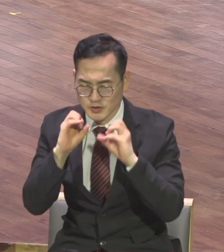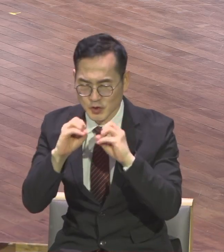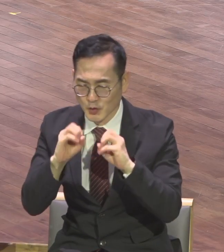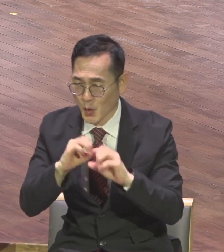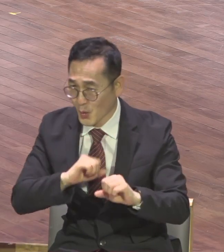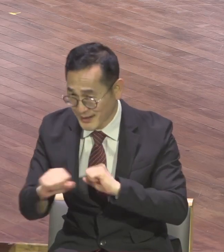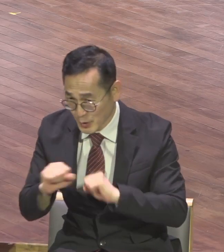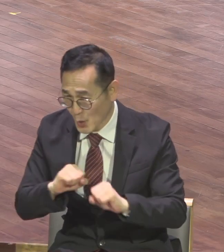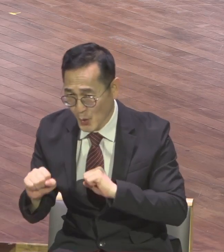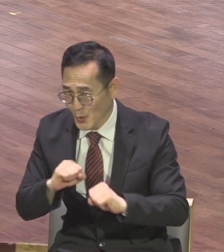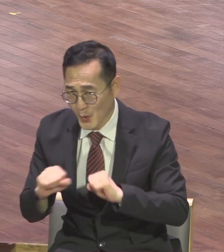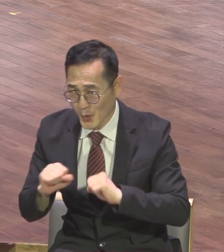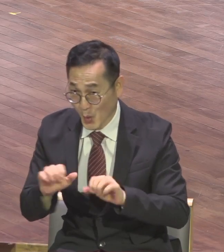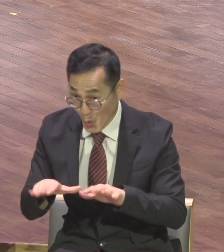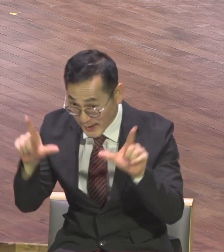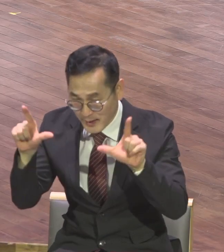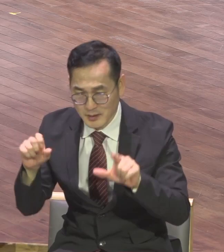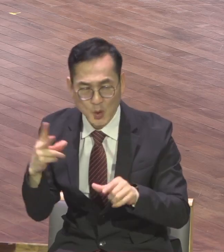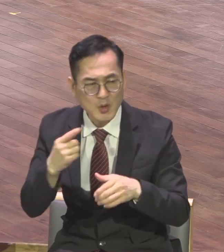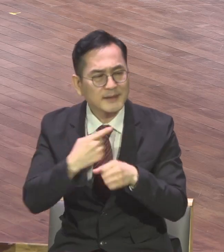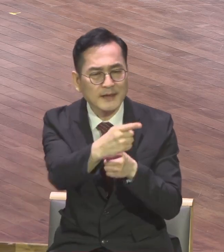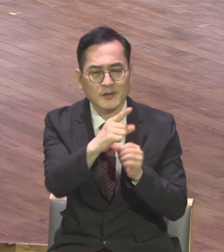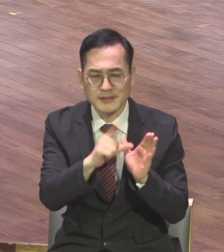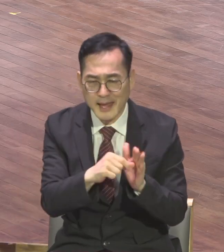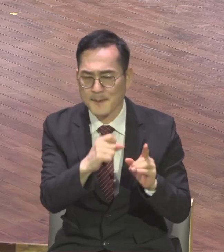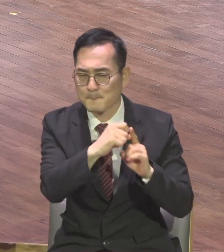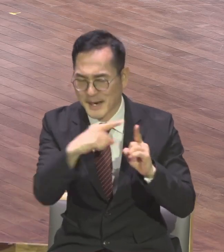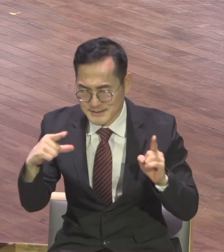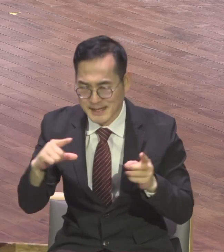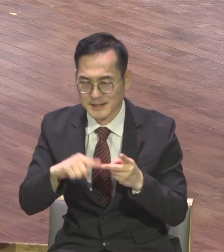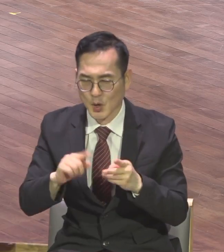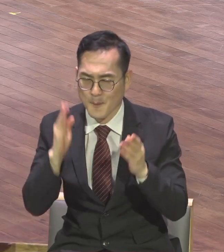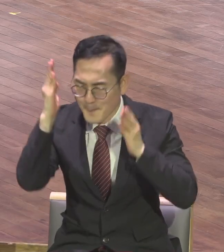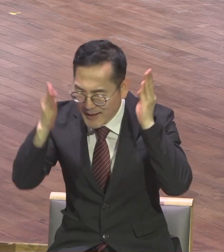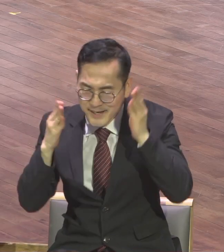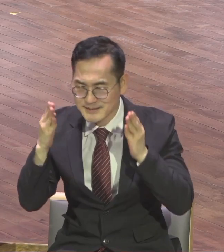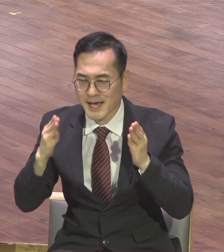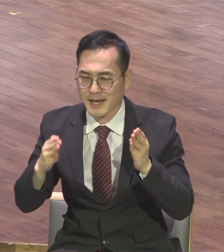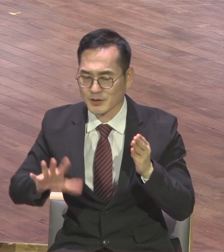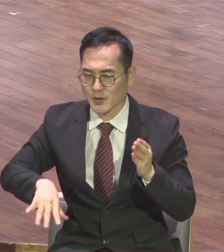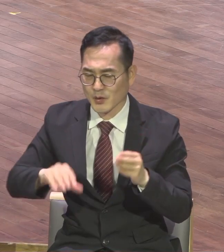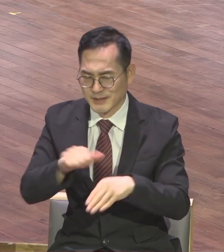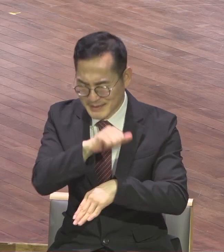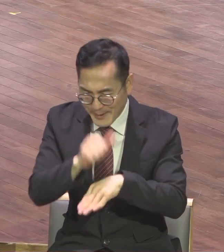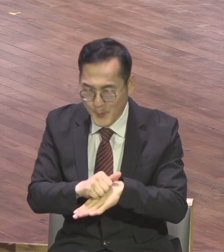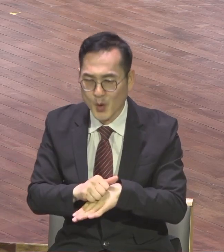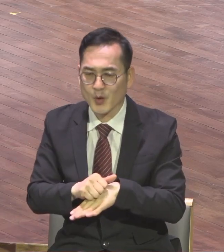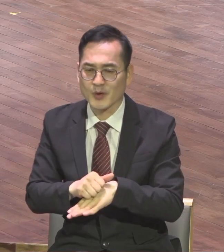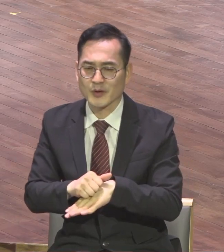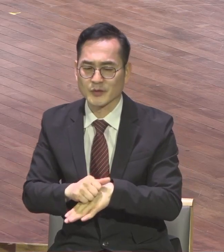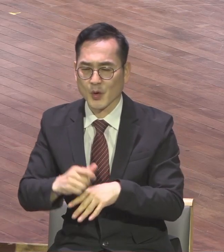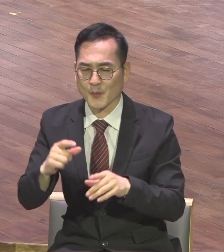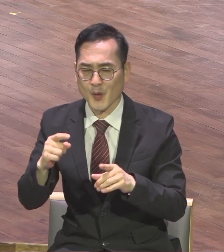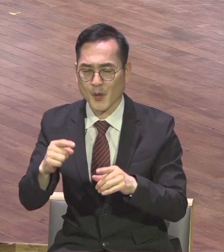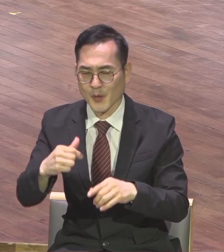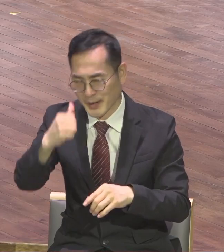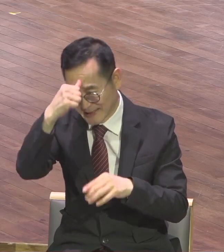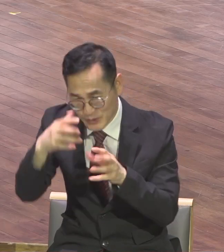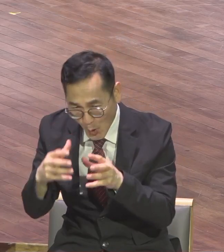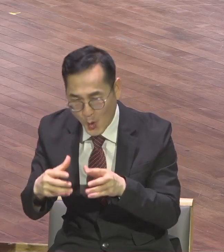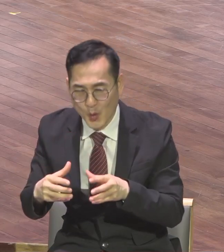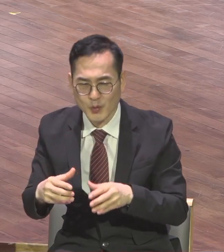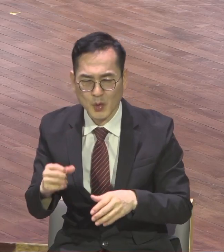될 곳이 많아요. 내년에 파키스탄, 말레이시아, 싱가포르, 인도, 페루, 파라과이, 베네수엘라 이런 지금